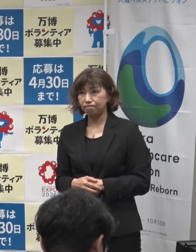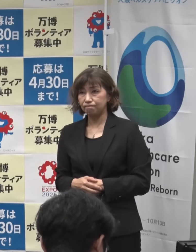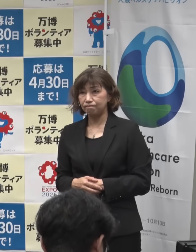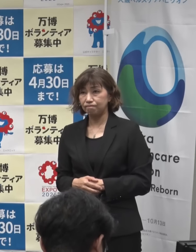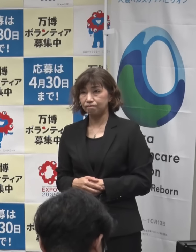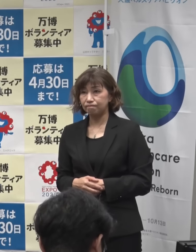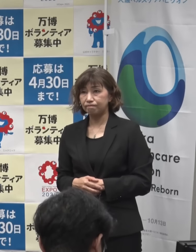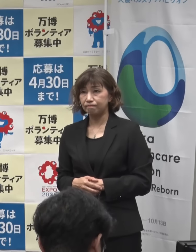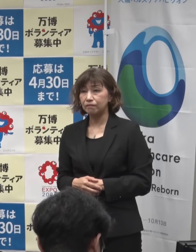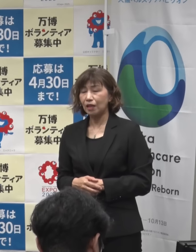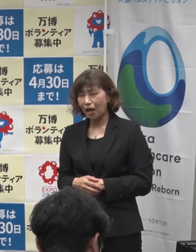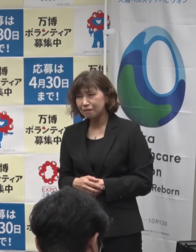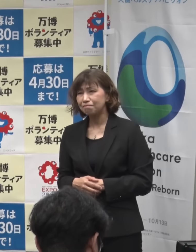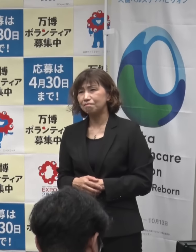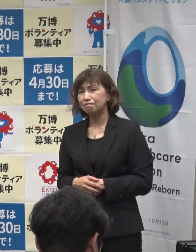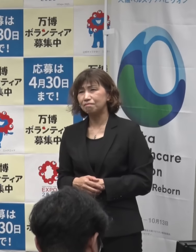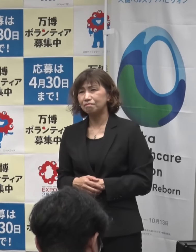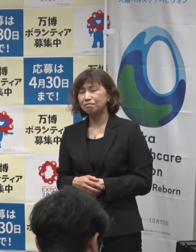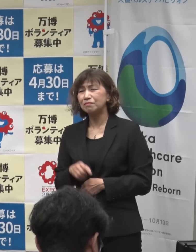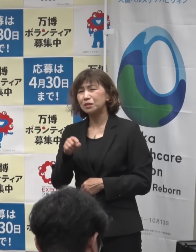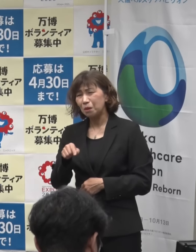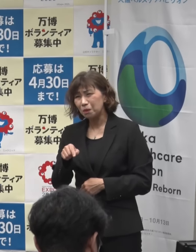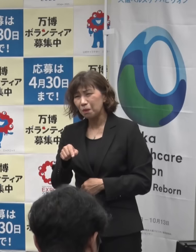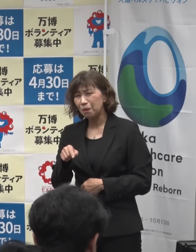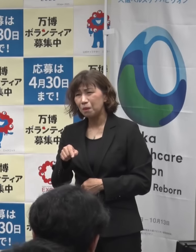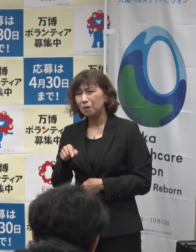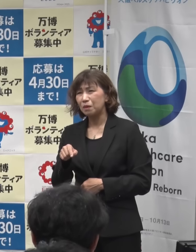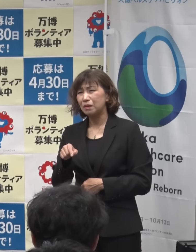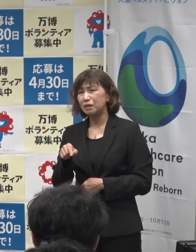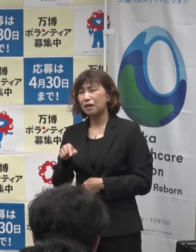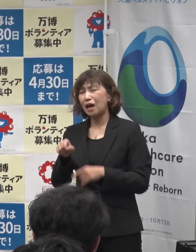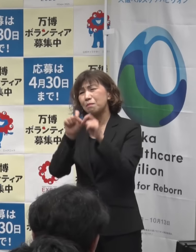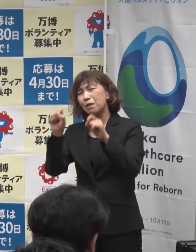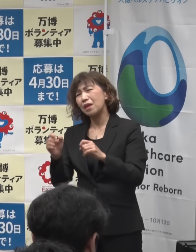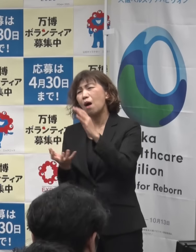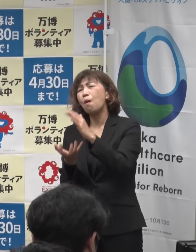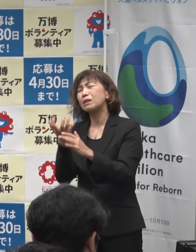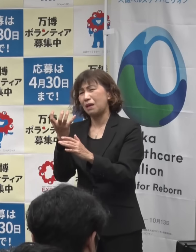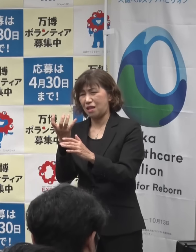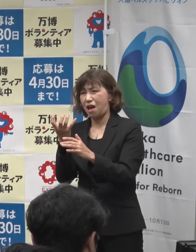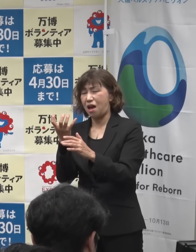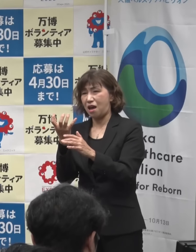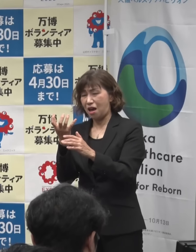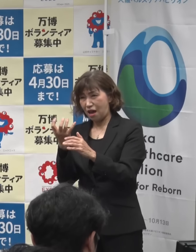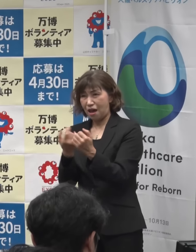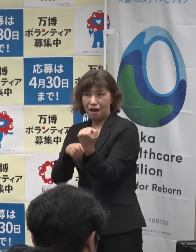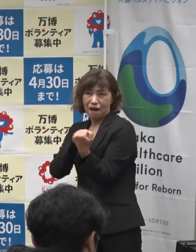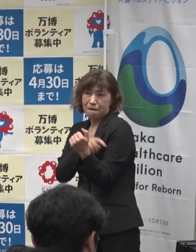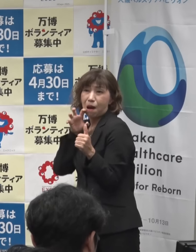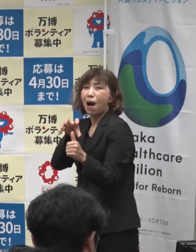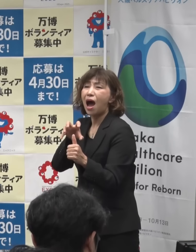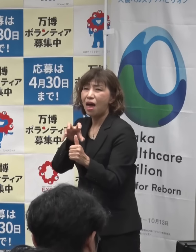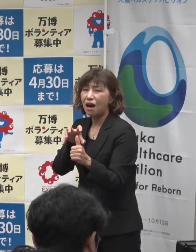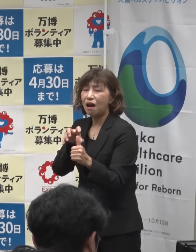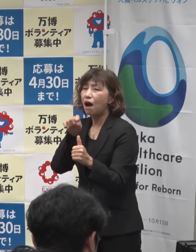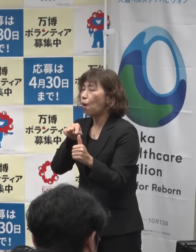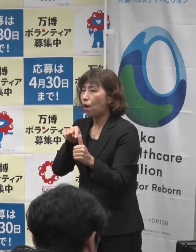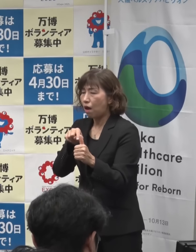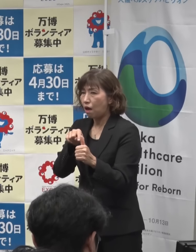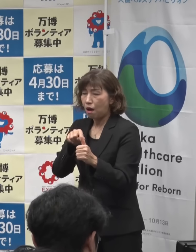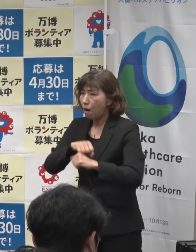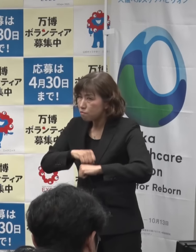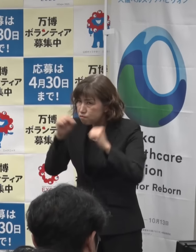はい、まずこの依存し、パワハラについてはこれあってはならないというふうに思ってますし、